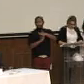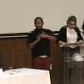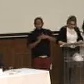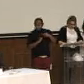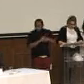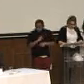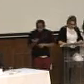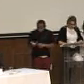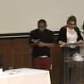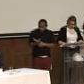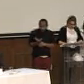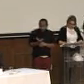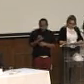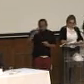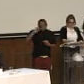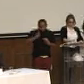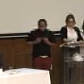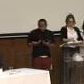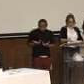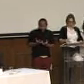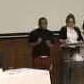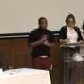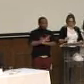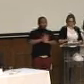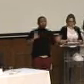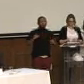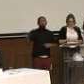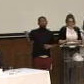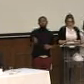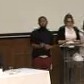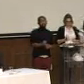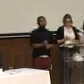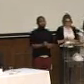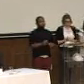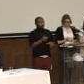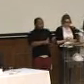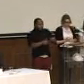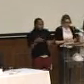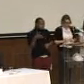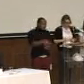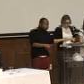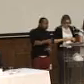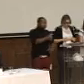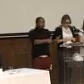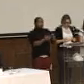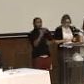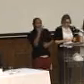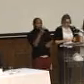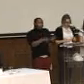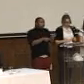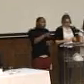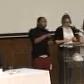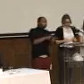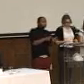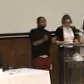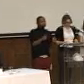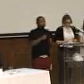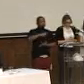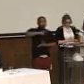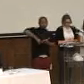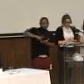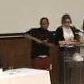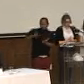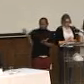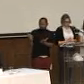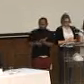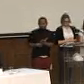atender, ótimo. Chamamos o segundo colocado, que veio, passou um tempo avaliando, mandou um documento dizendo que viria aqui